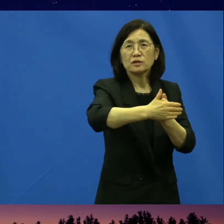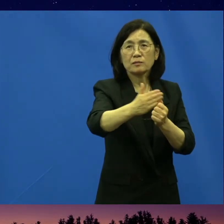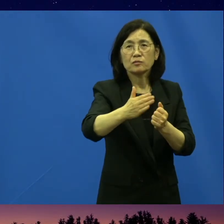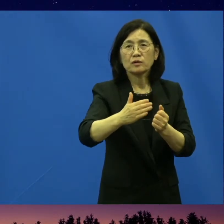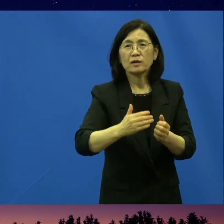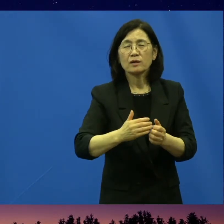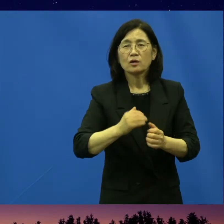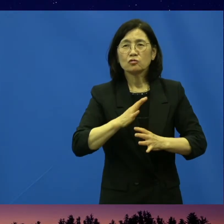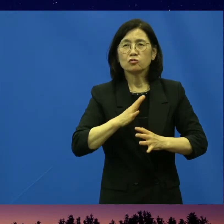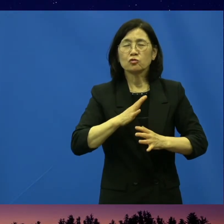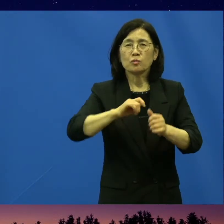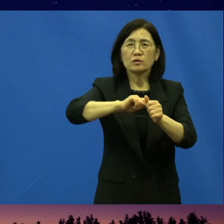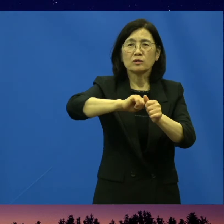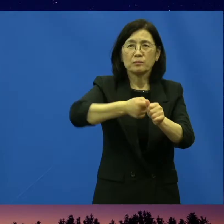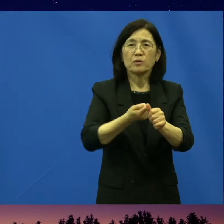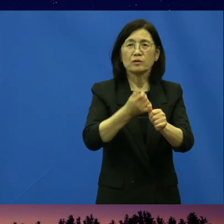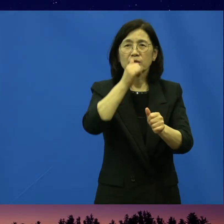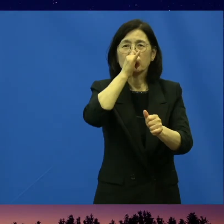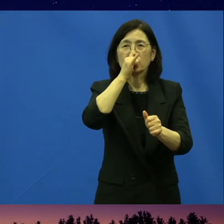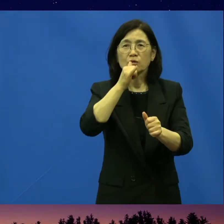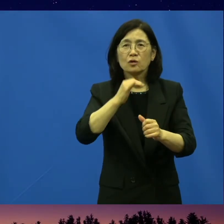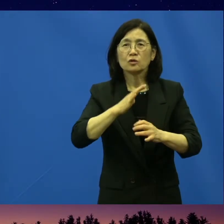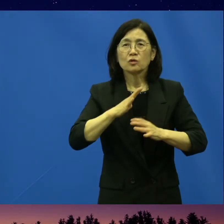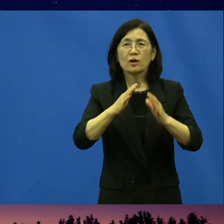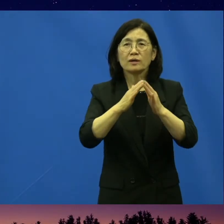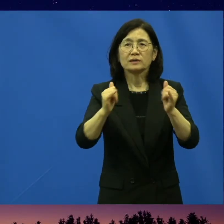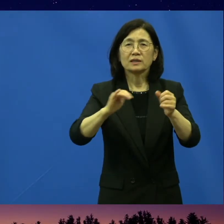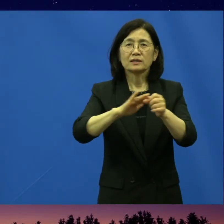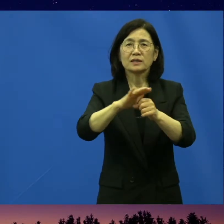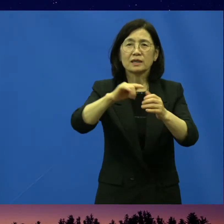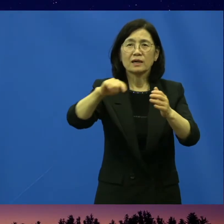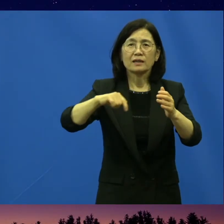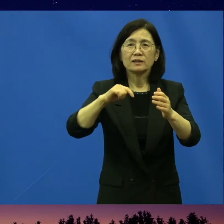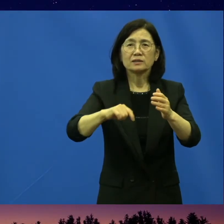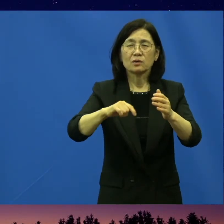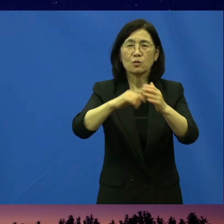있습니다. 두려워하는 자는 사랑 안에서 온전히 이루지 못해야 합니다.